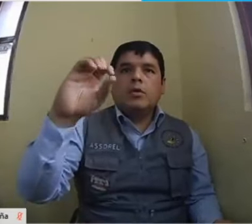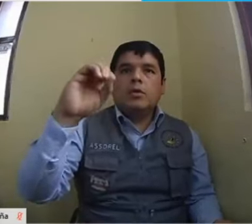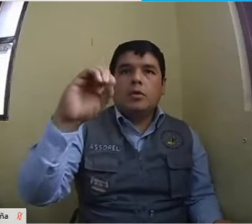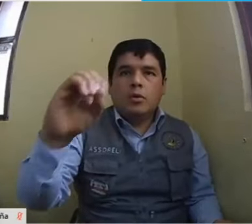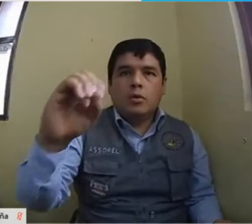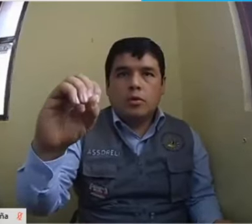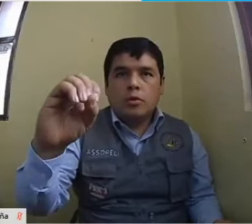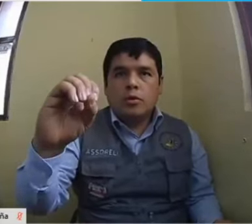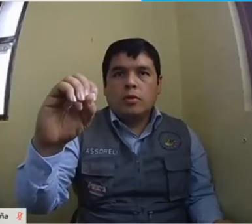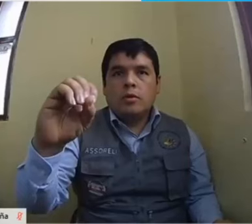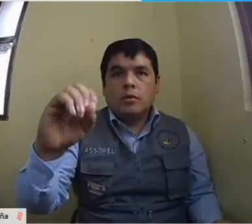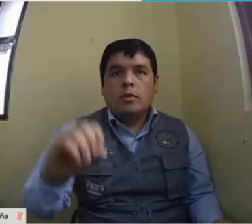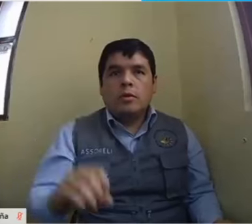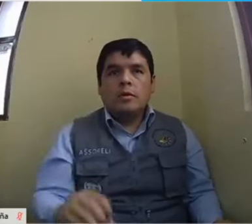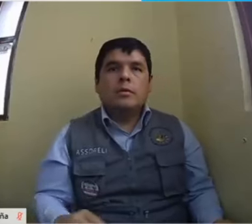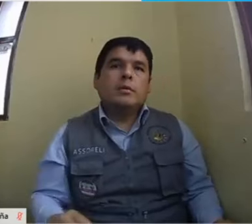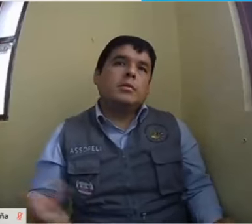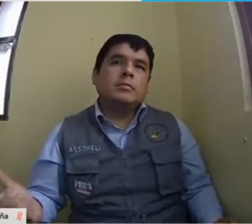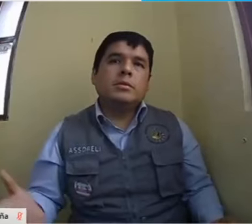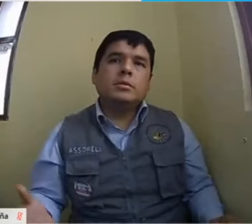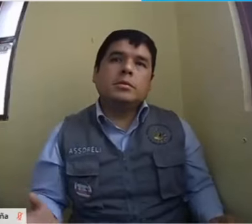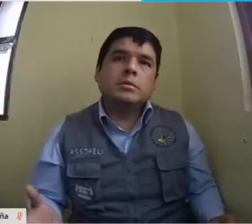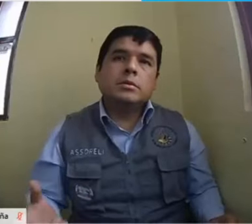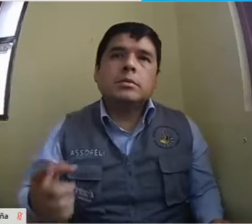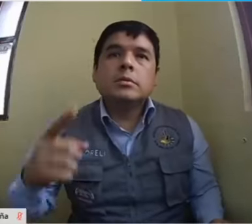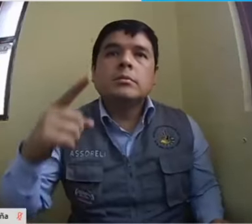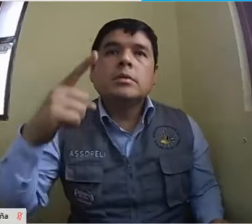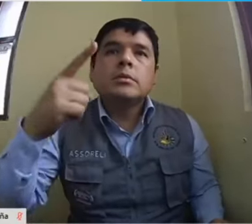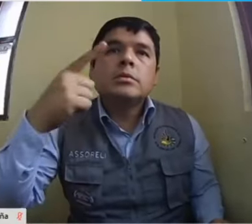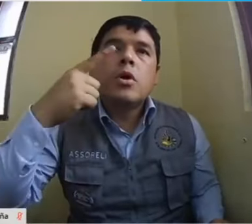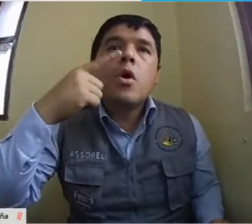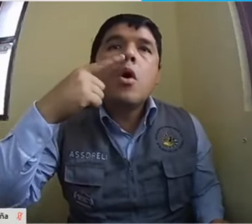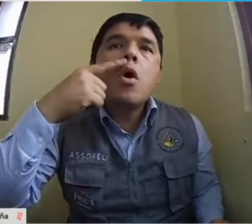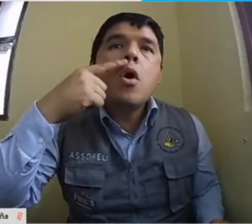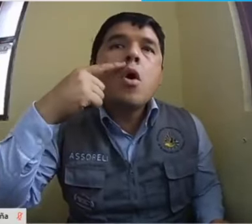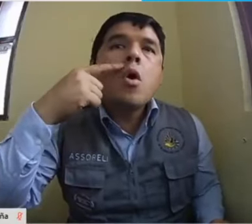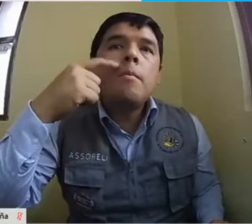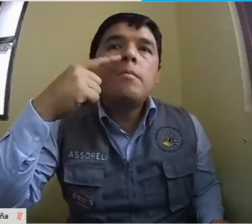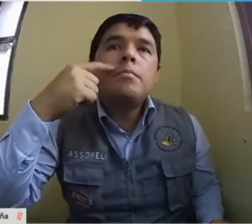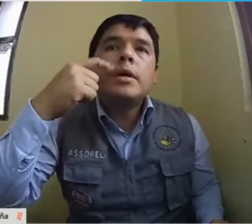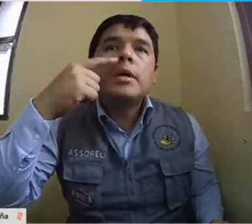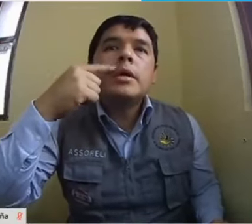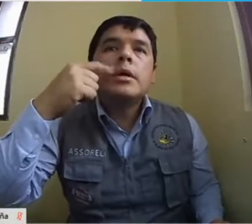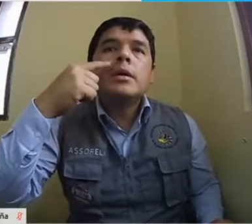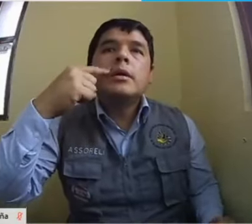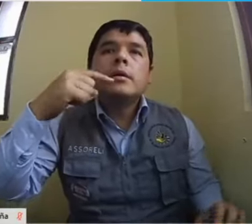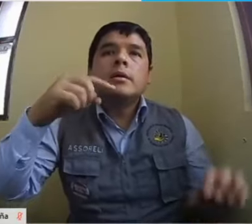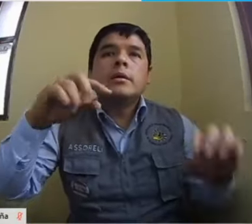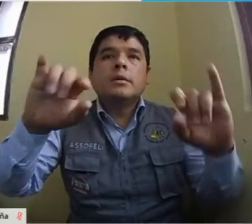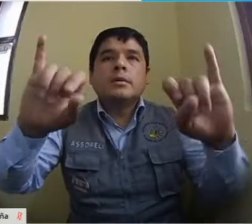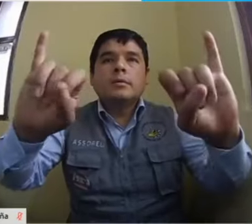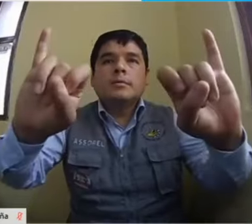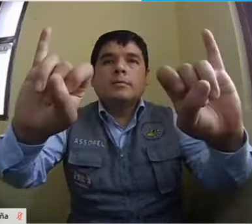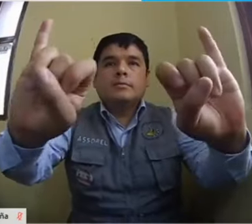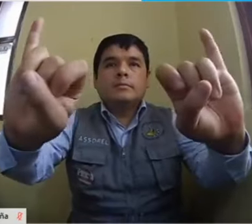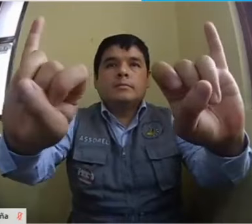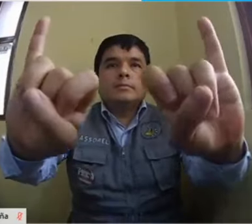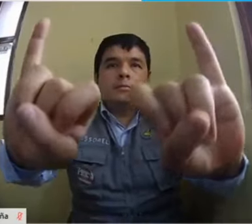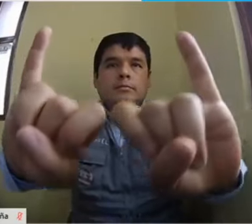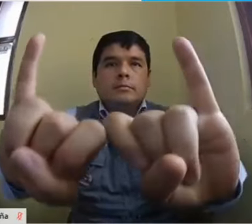Para la palabra suegra, suegro, vamos a utilizar la S antigua y el género. Hombre,